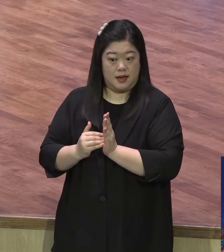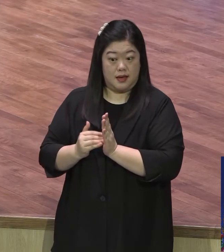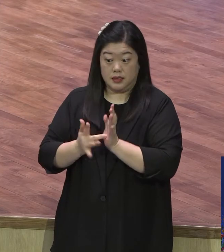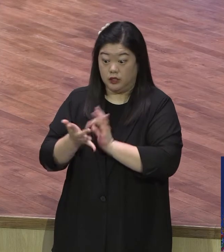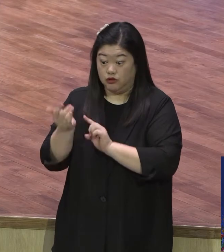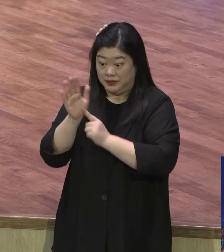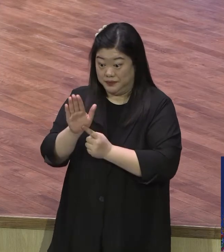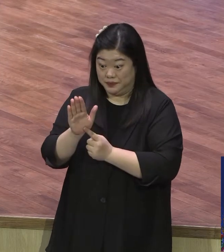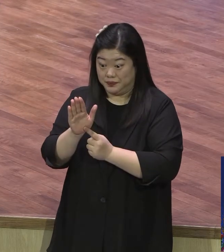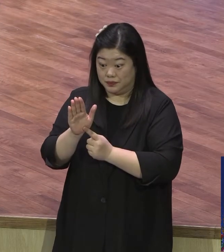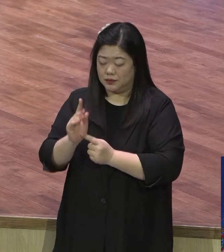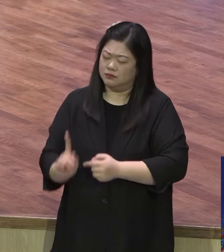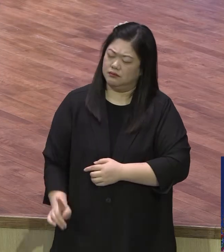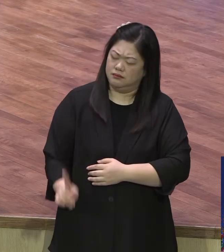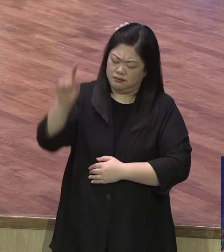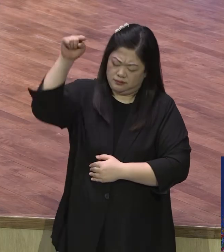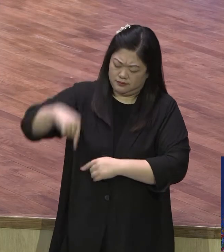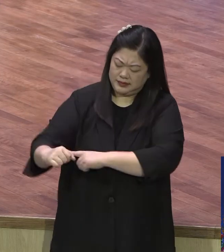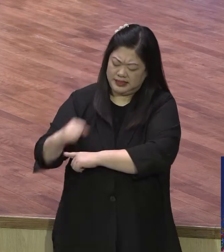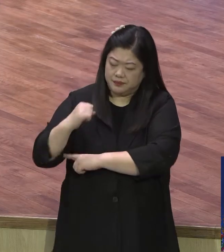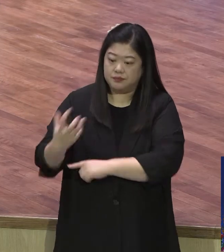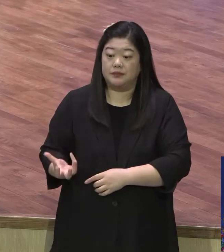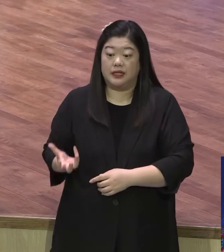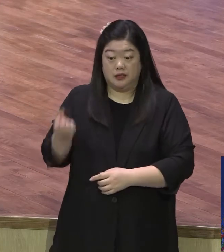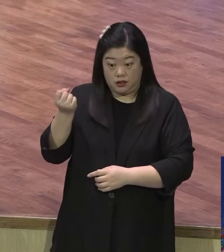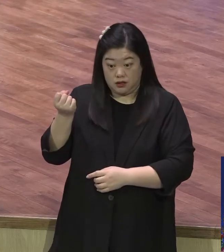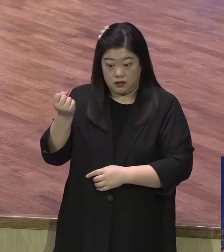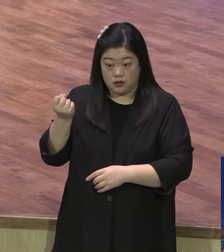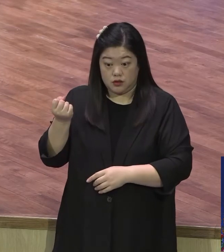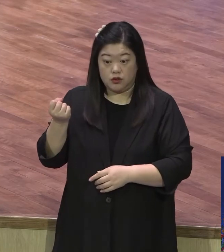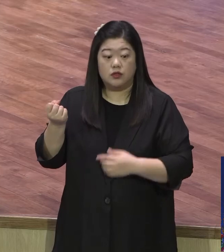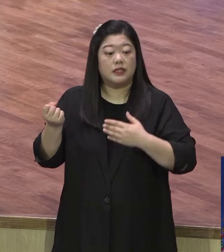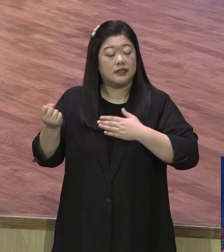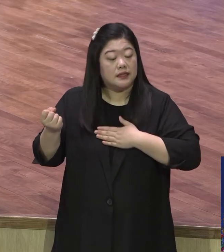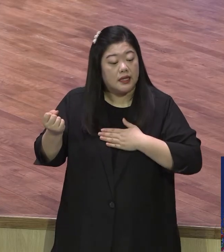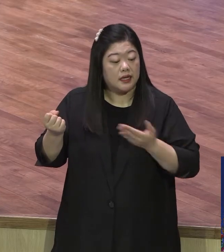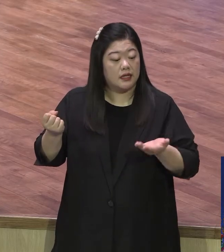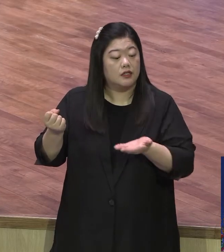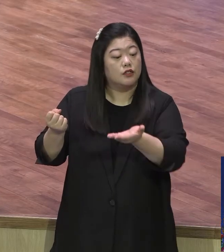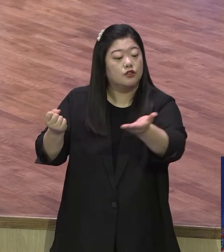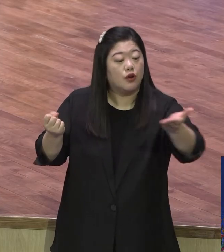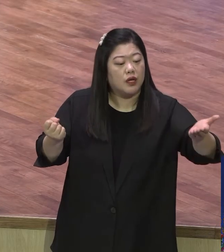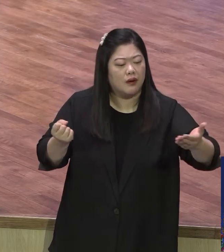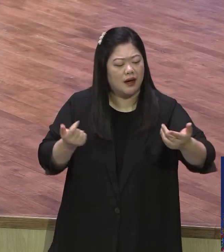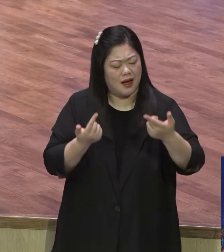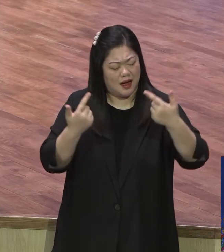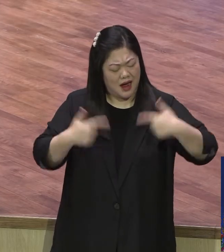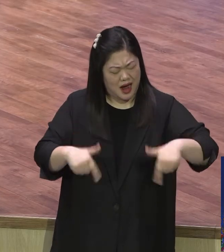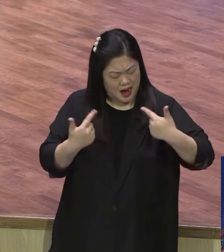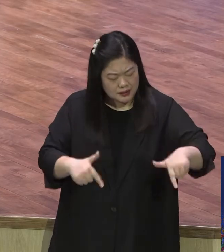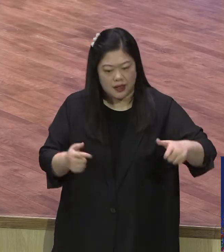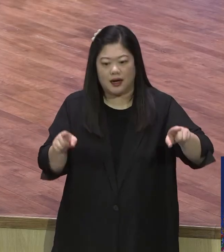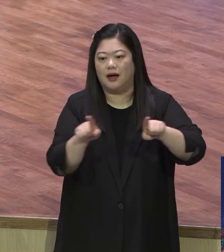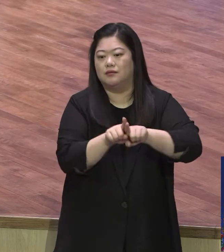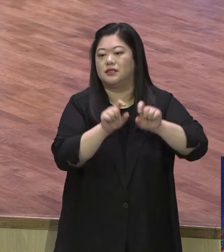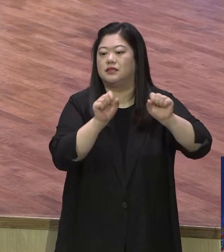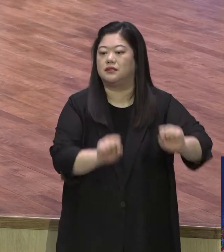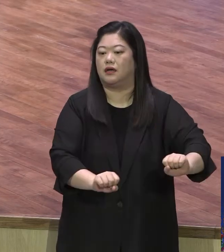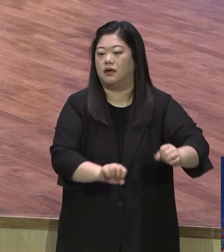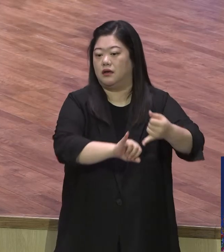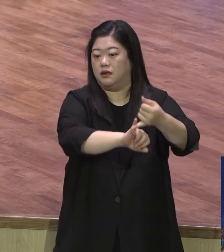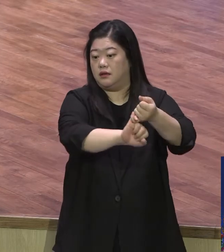말씀이에요 예수님 다 가지고 있다 하늘과 땅 권세 그리고 마지막으로 내가 세상 끝날까지 너희와 항상 함께